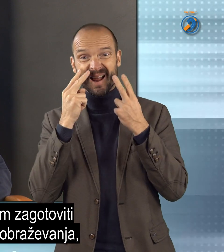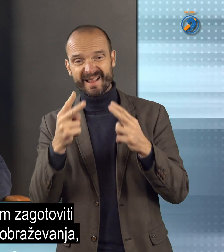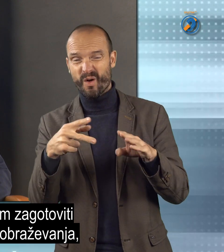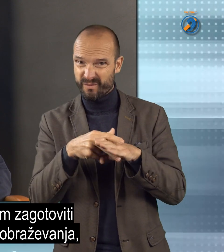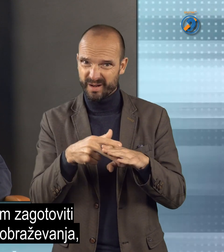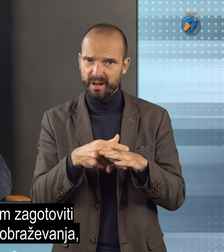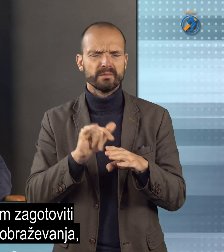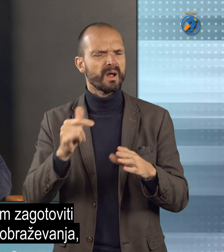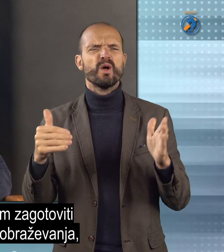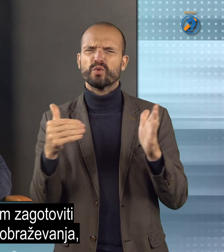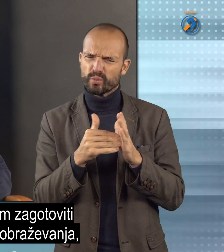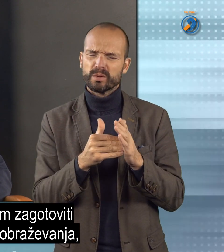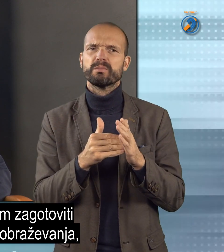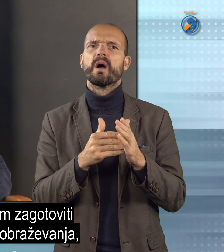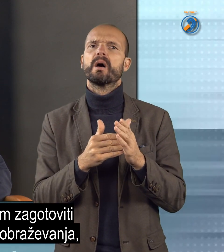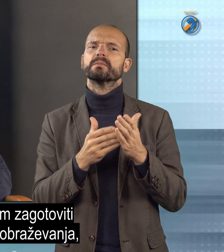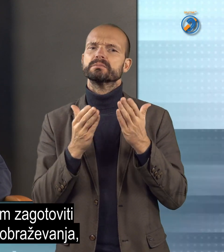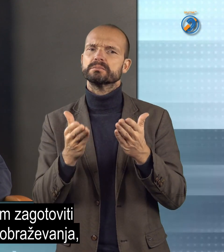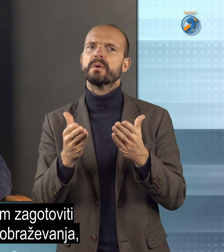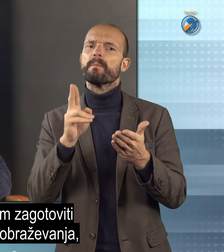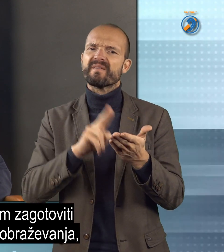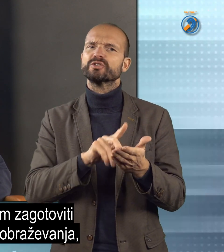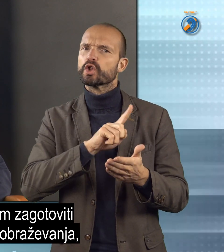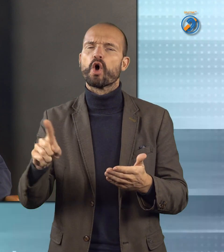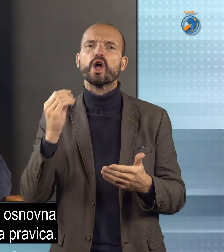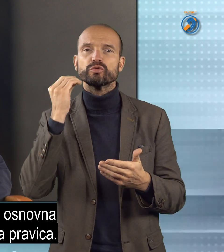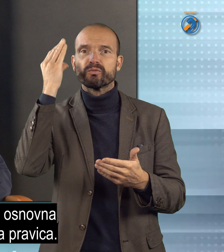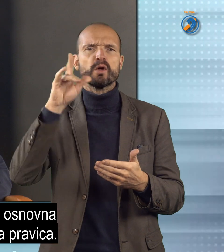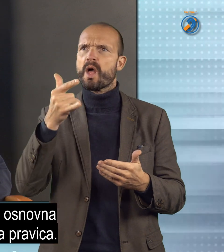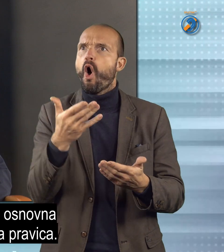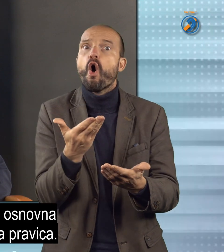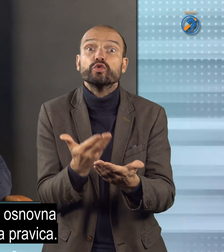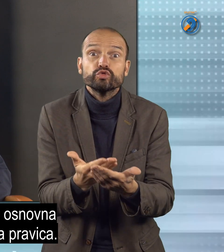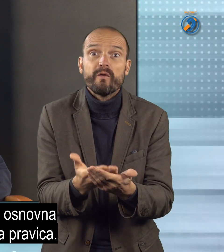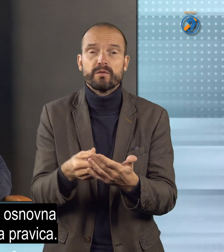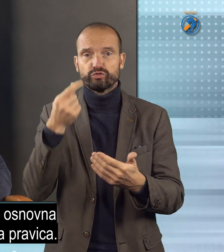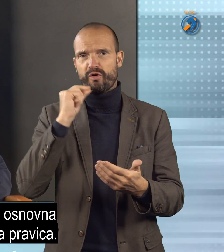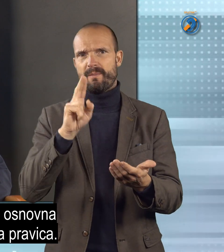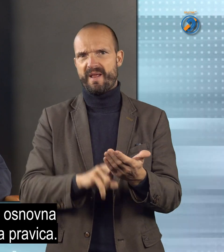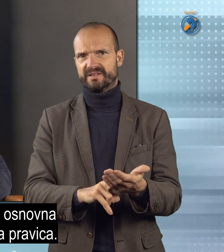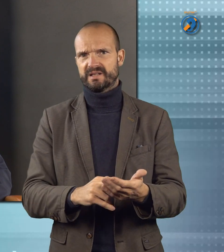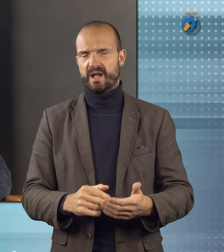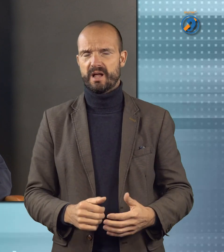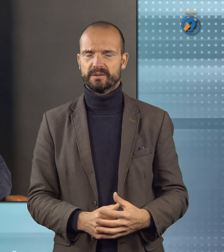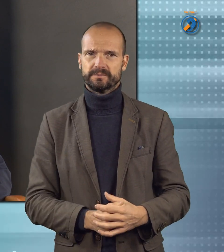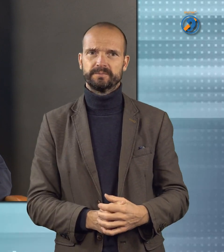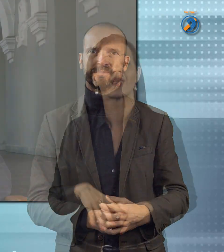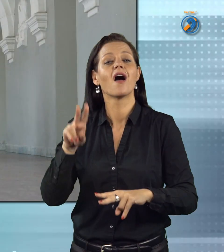oviranost, potrebno zagotoviti pravico do izobraževanja, to je tista osnovna človekova pravica.